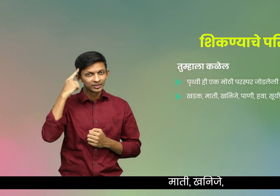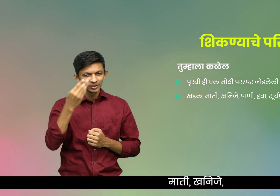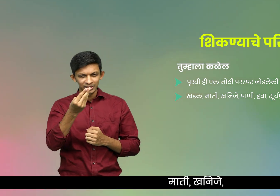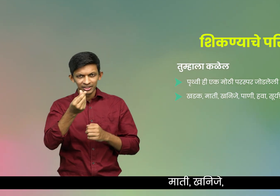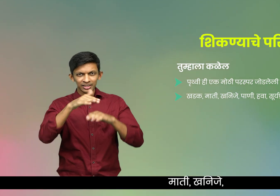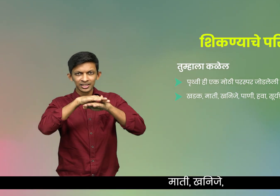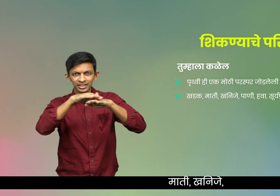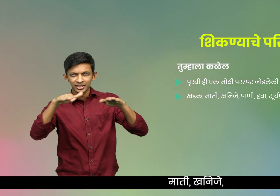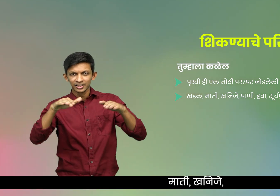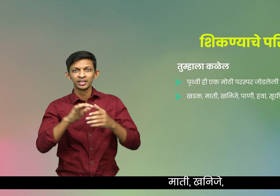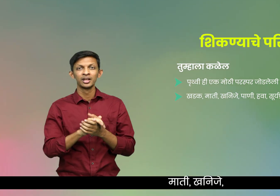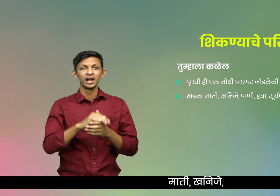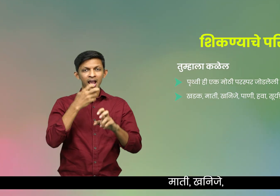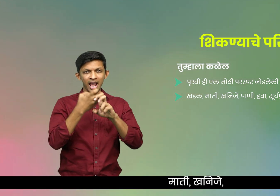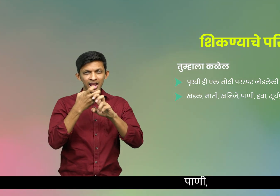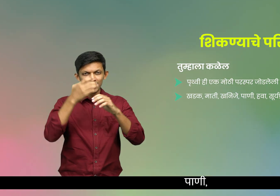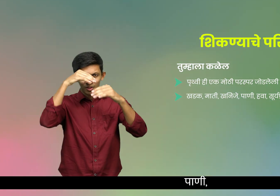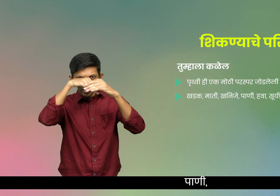माती, खनिजे, पाणी,